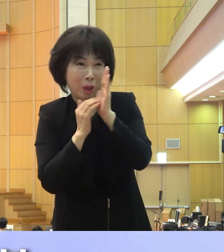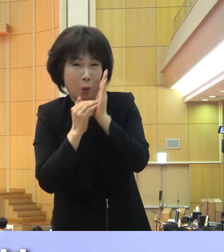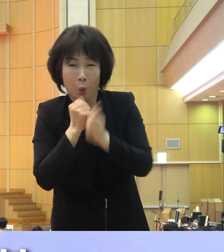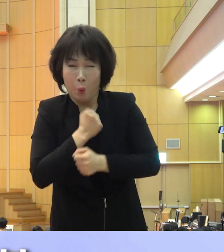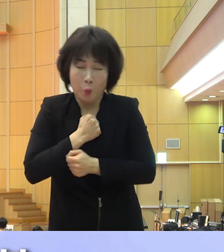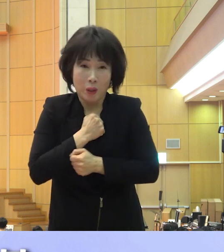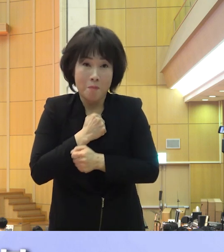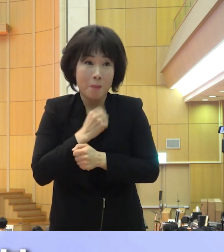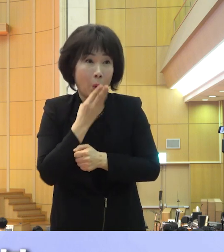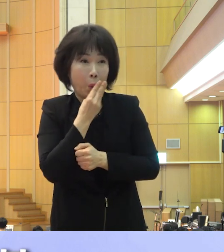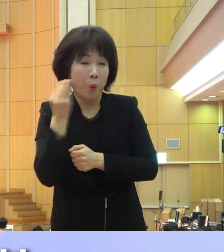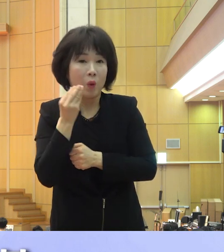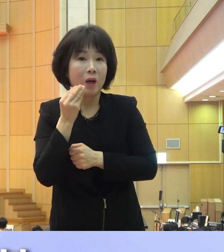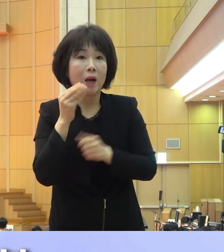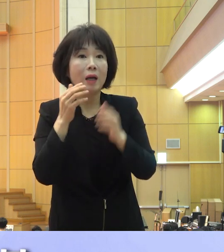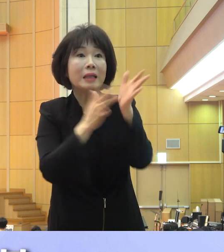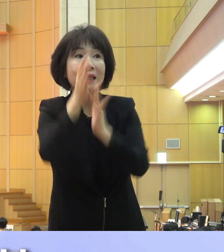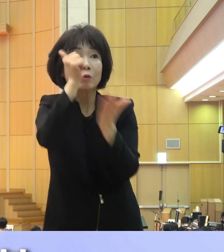밤에 찾아온 이유도 있겠죠.